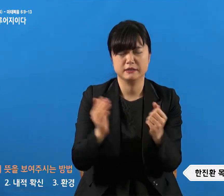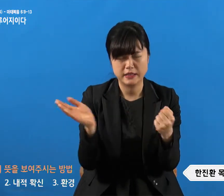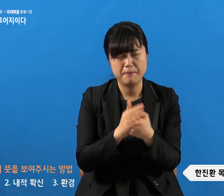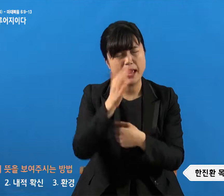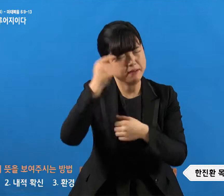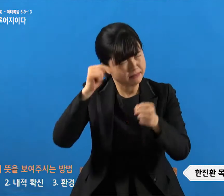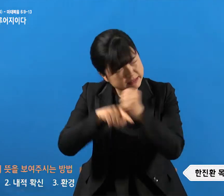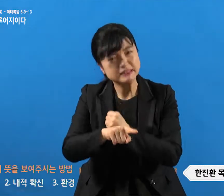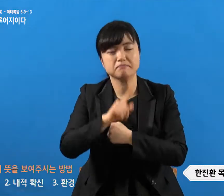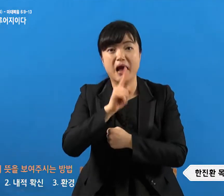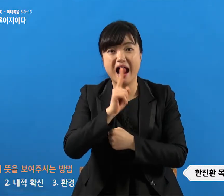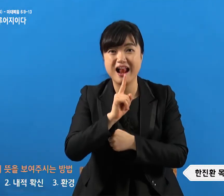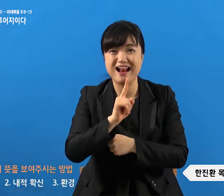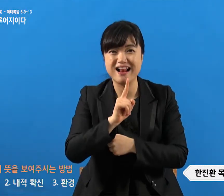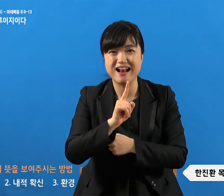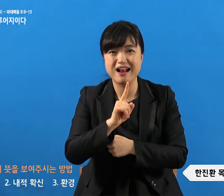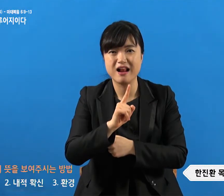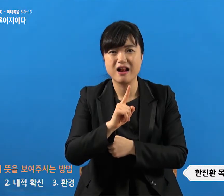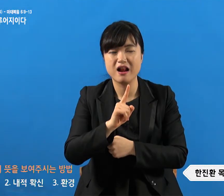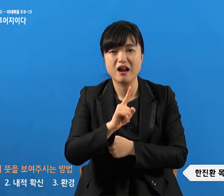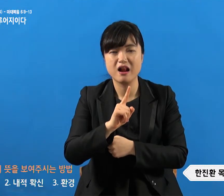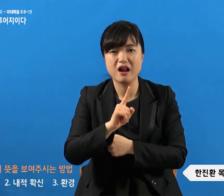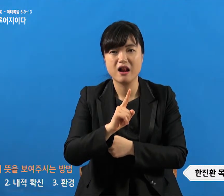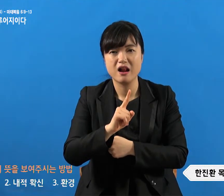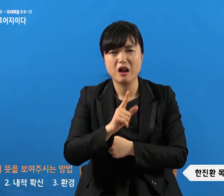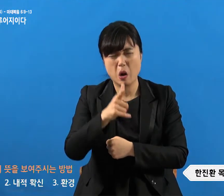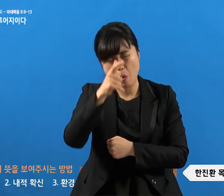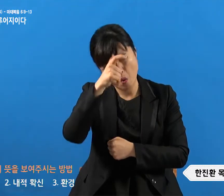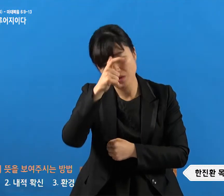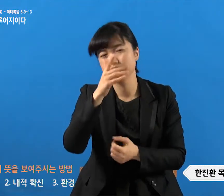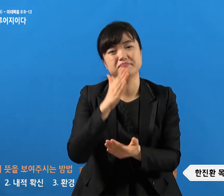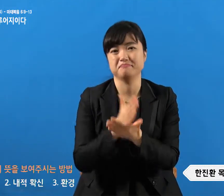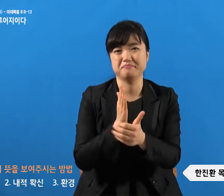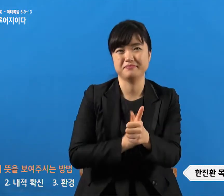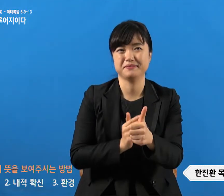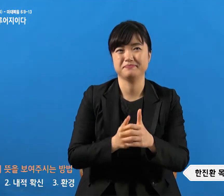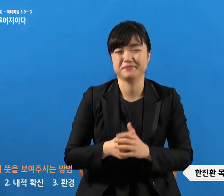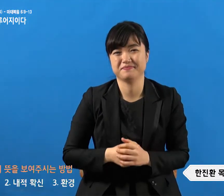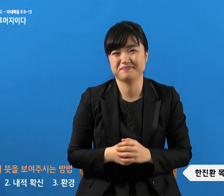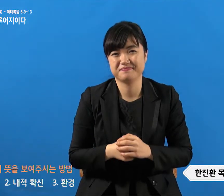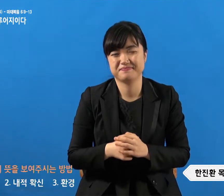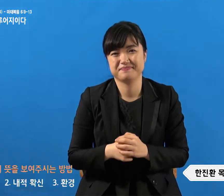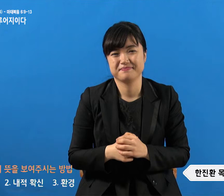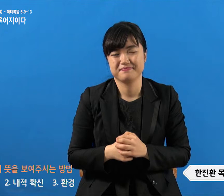게 하나님 뜻이다. 너무 그렇게 고집하면 안 됩니다.